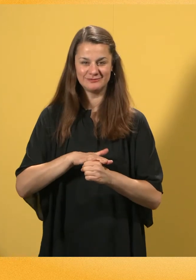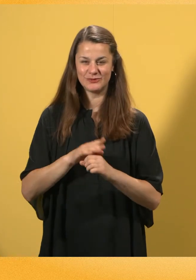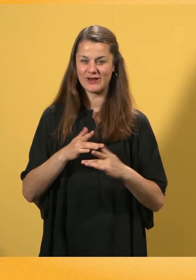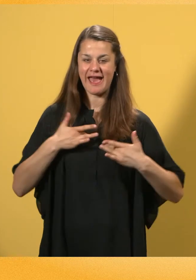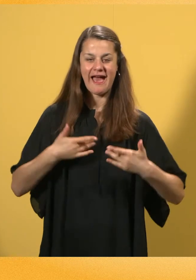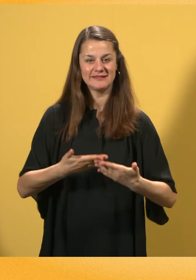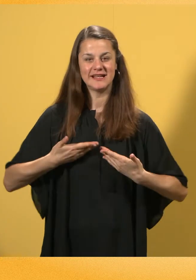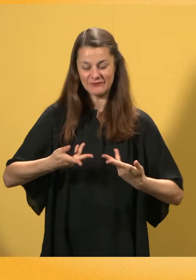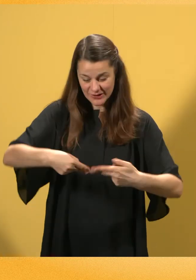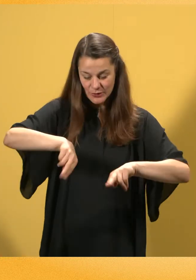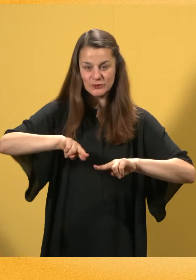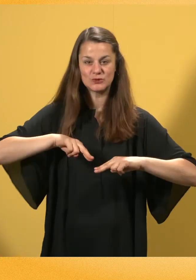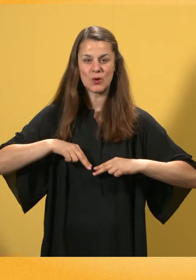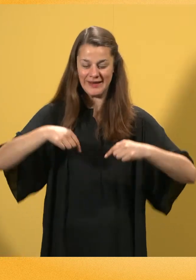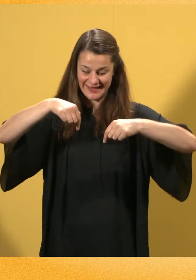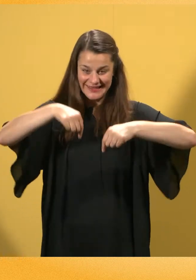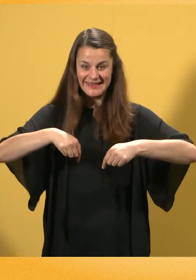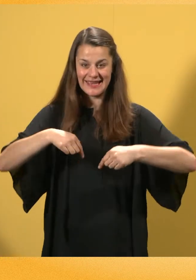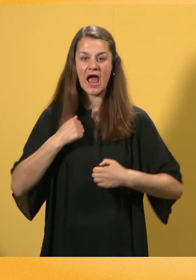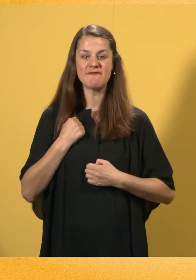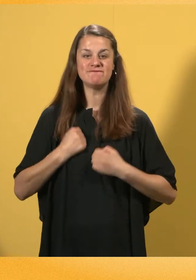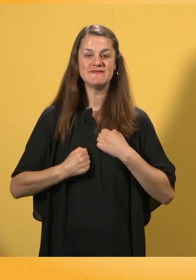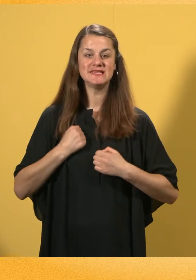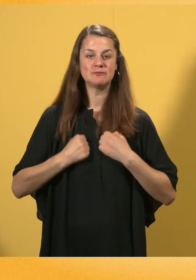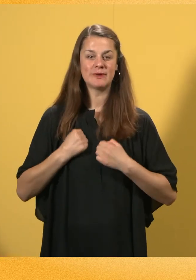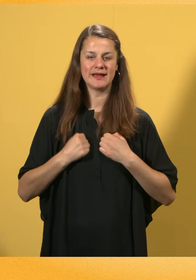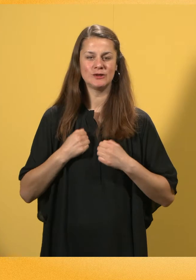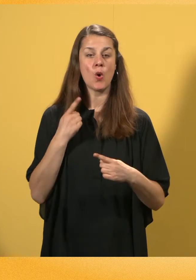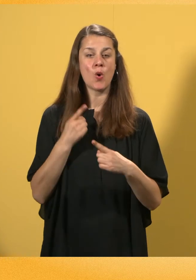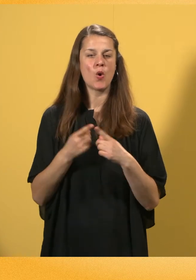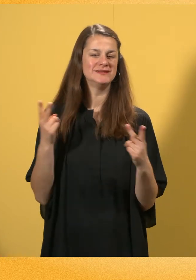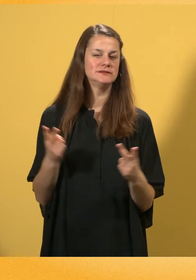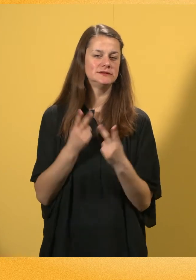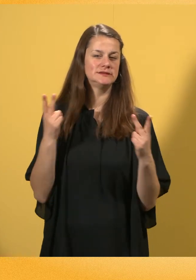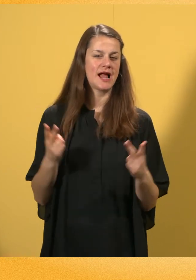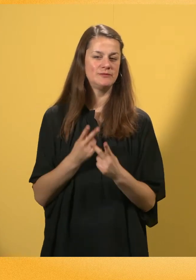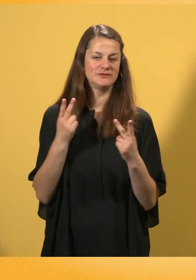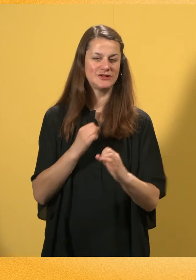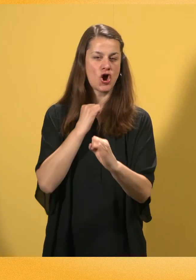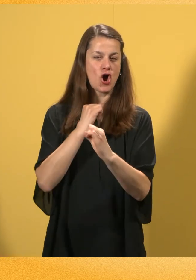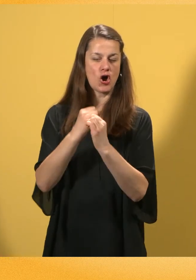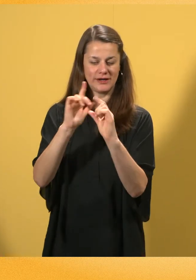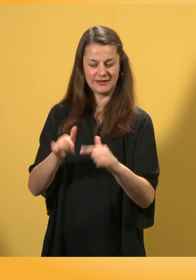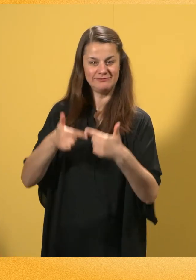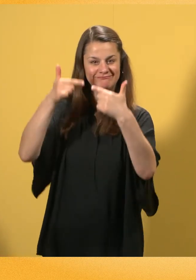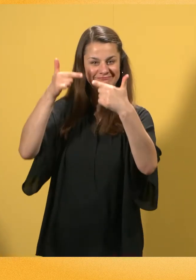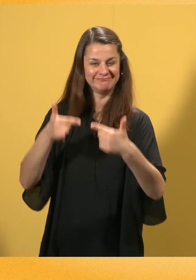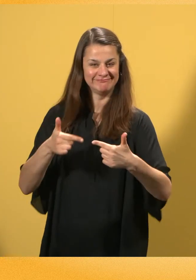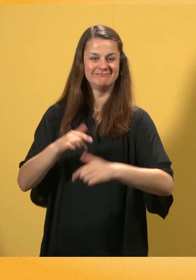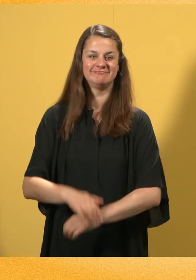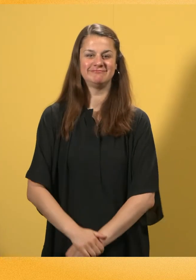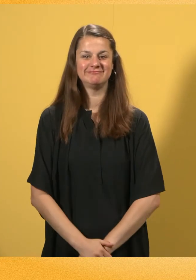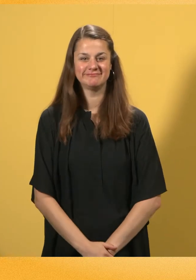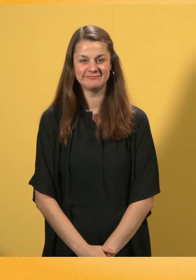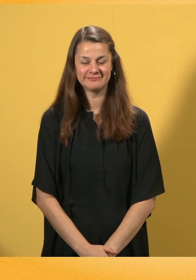zurück hier vor Ort und natürlich auch willkommen zurück an Sie hinter Ihren Bildschirmen